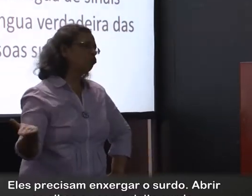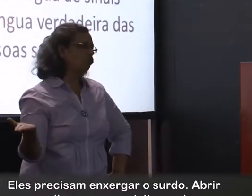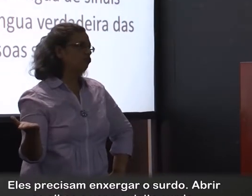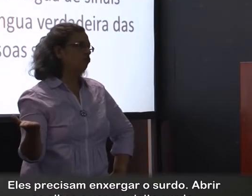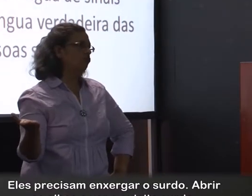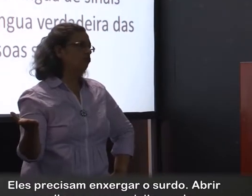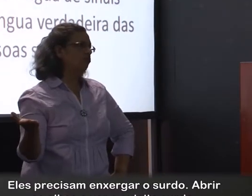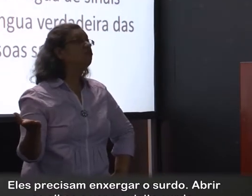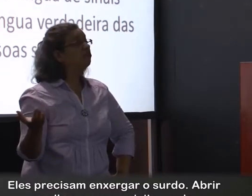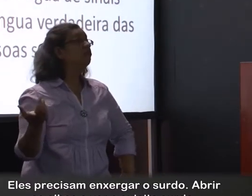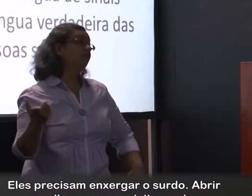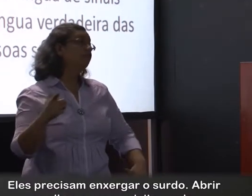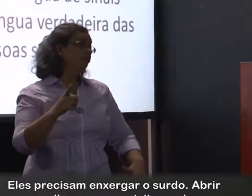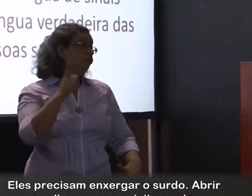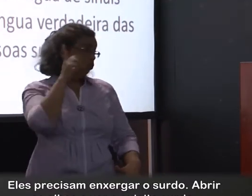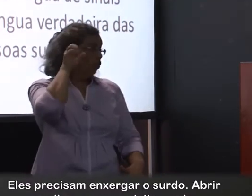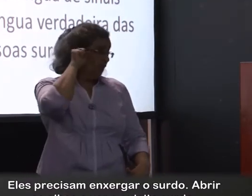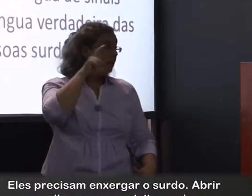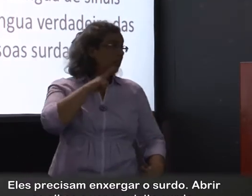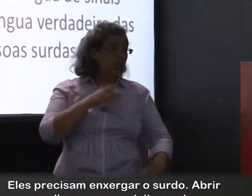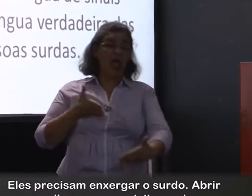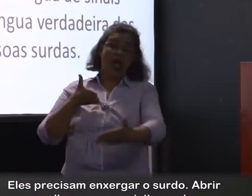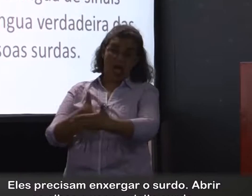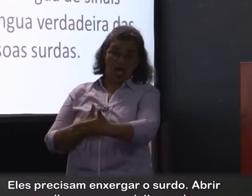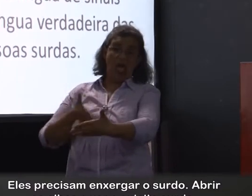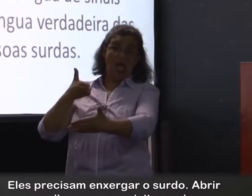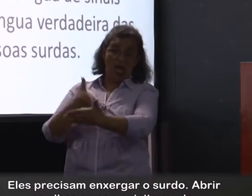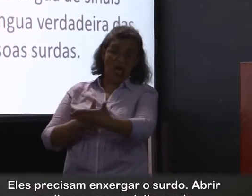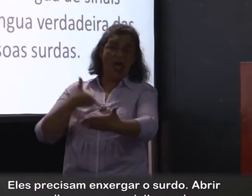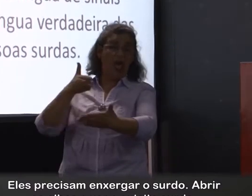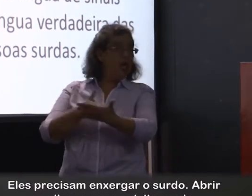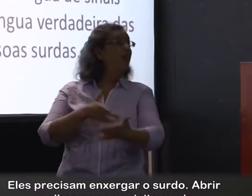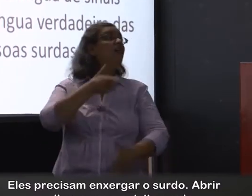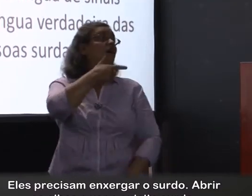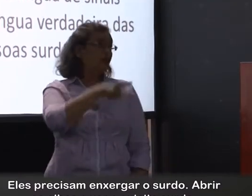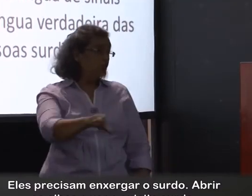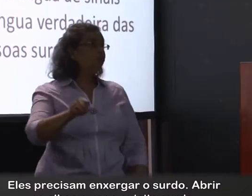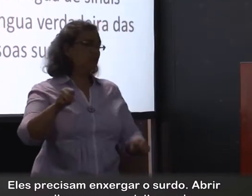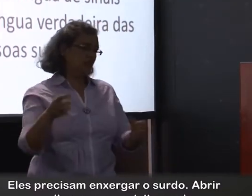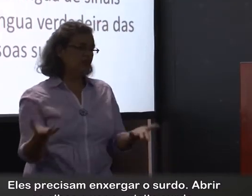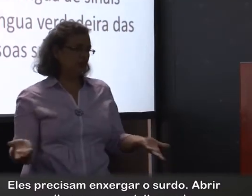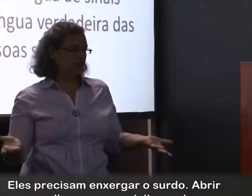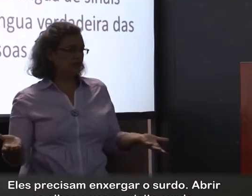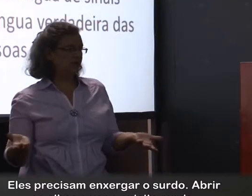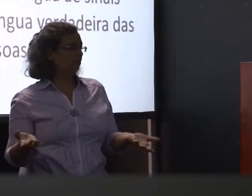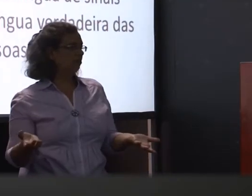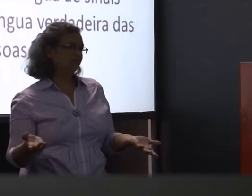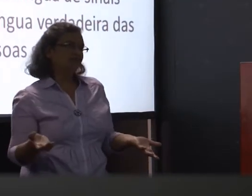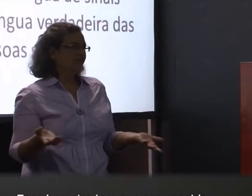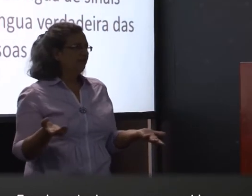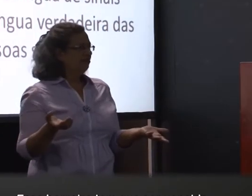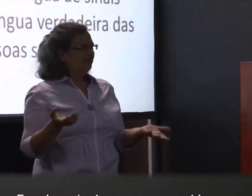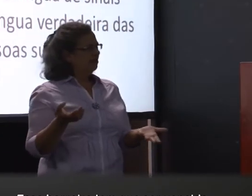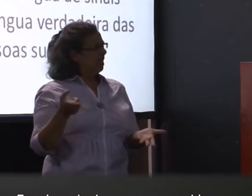Eles precisam enxergar o surdo, abrir os olhos, enxergar o sujeito surdo. Essa barreira tem